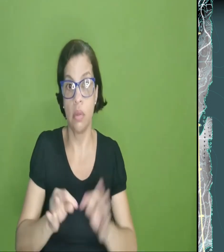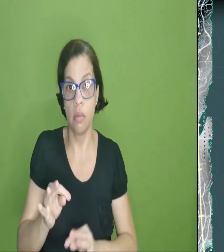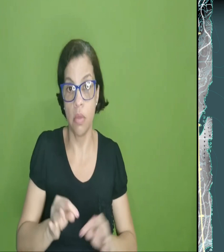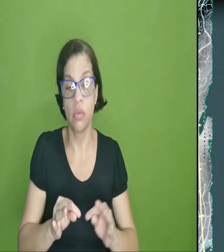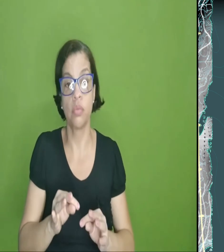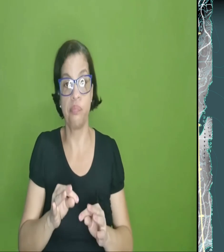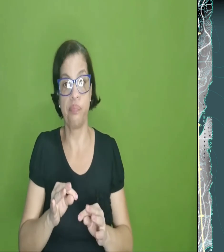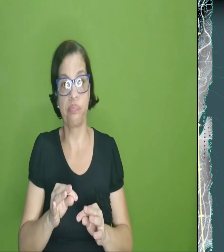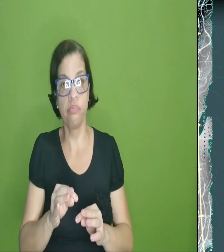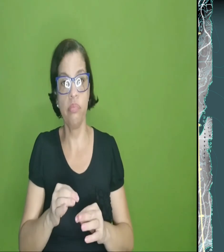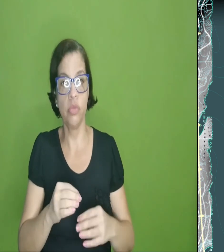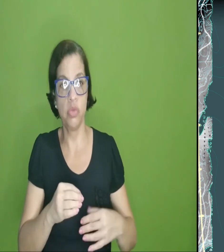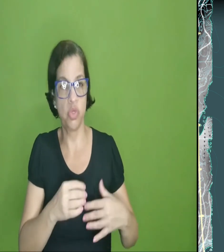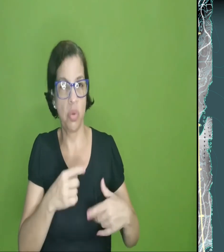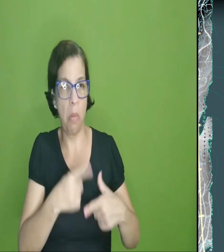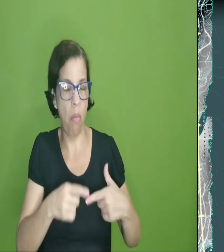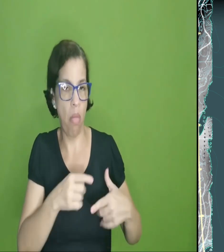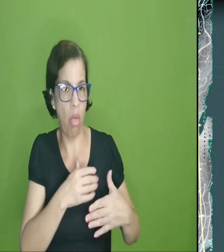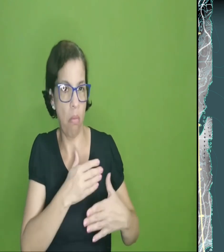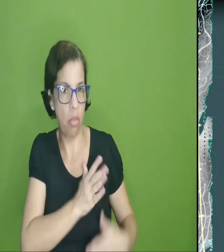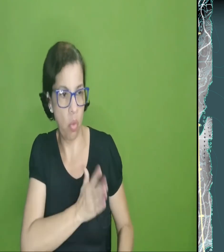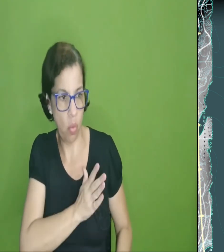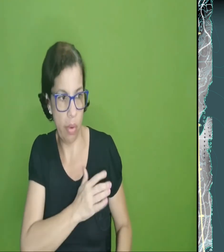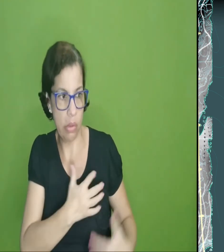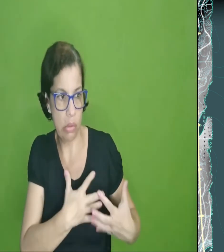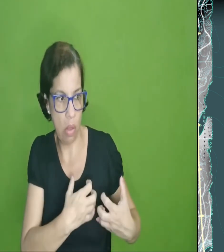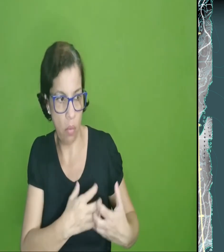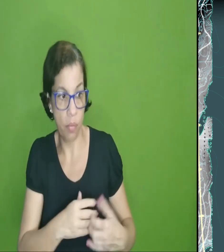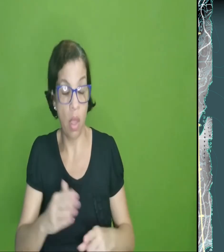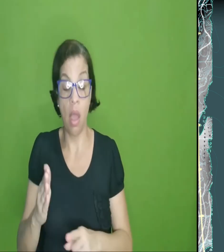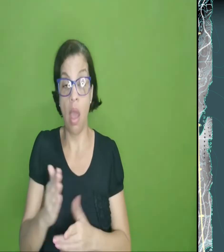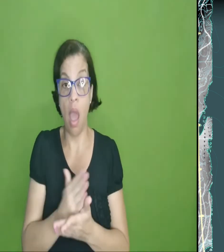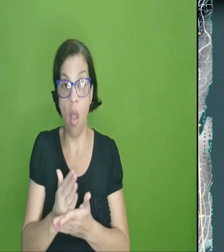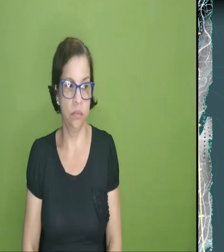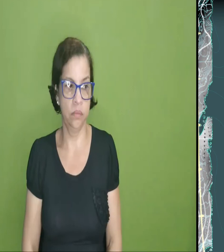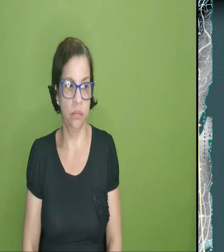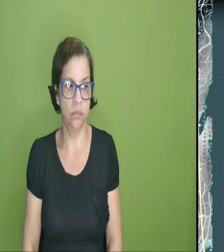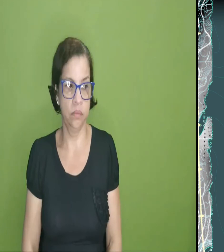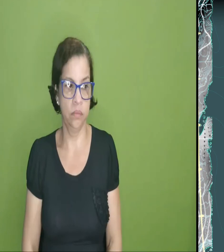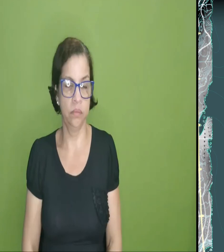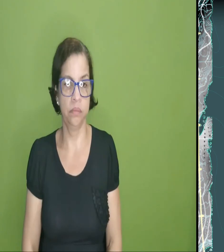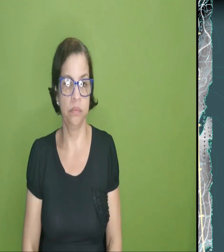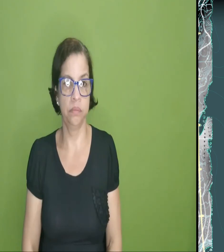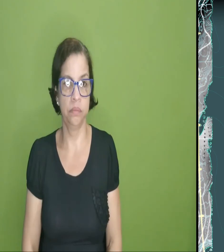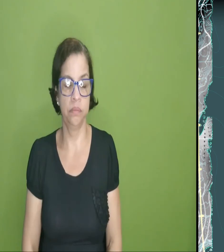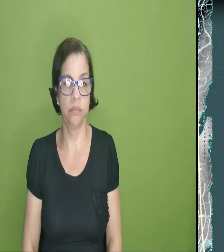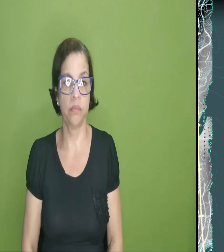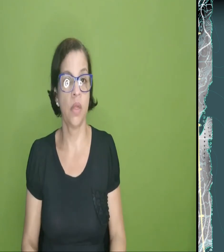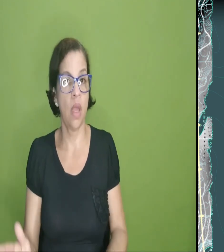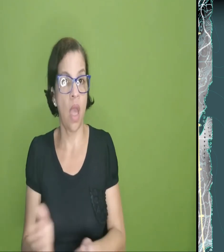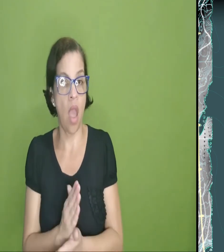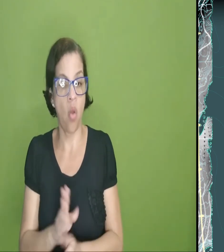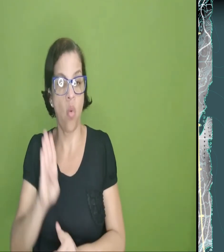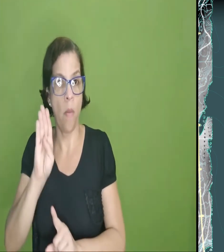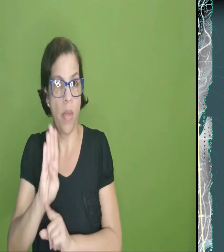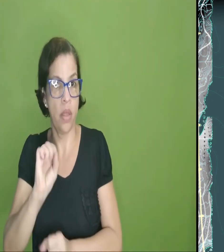Alguns beta-bloqueadores, como o pindolol e o acebutolol, apresentam atividade simpatomimética intrínseca,